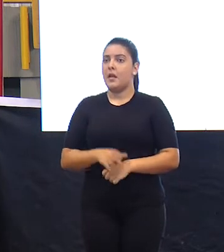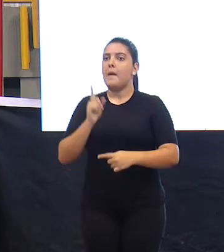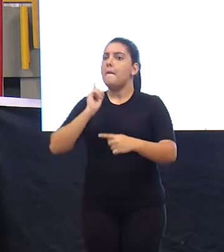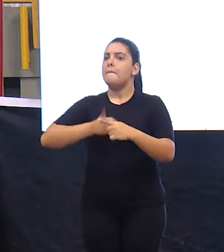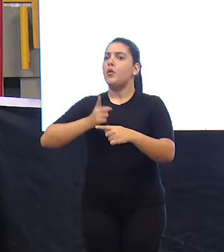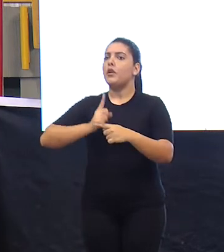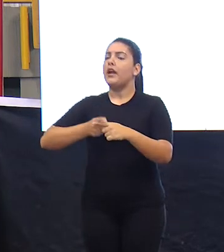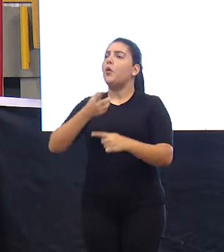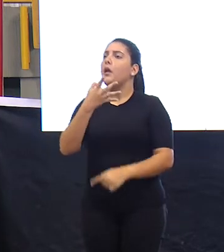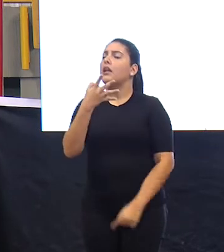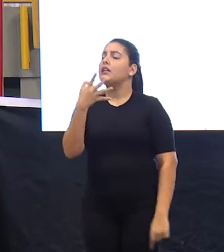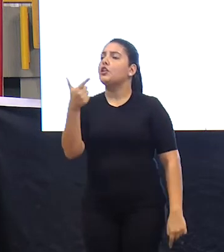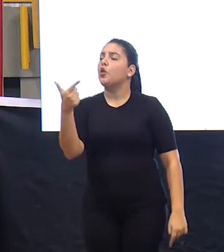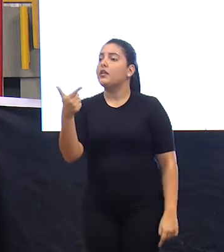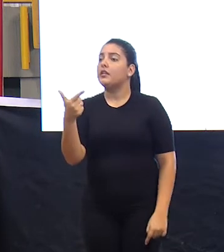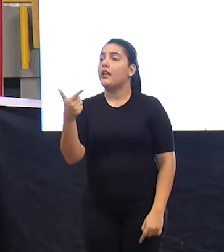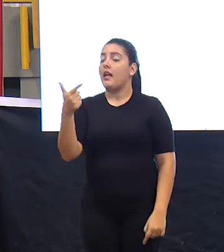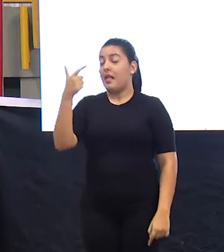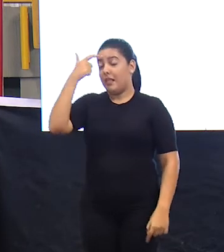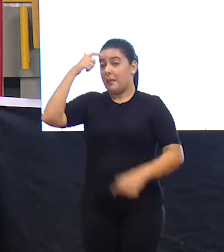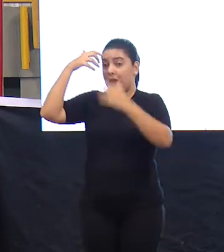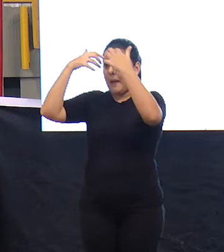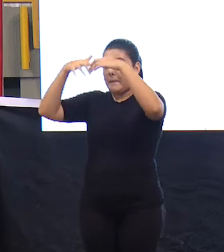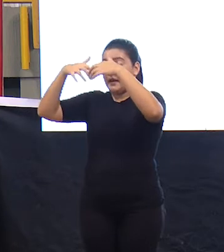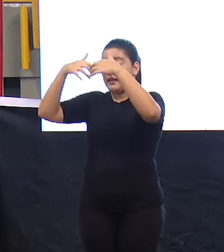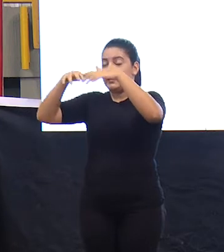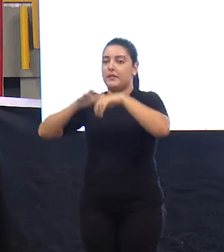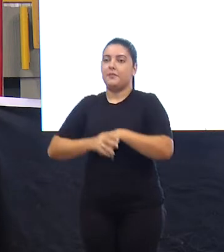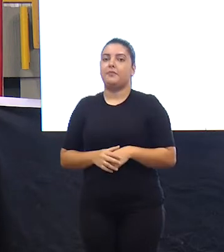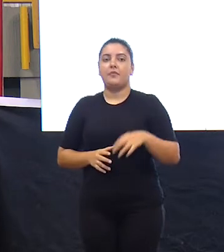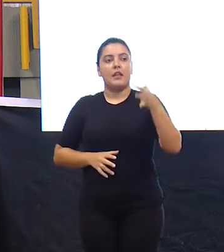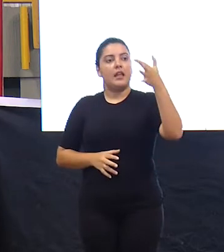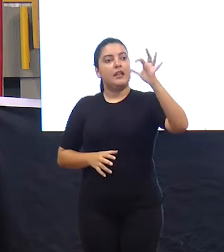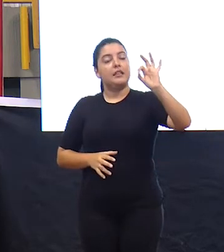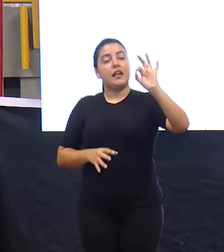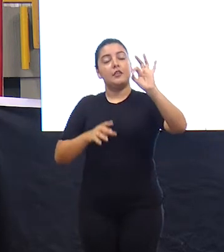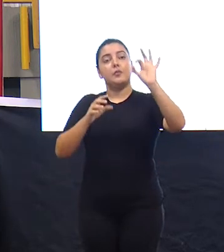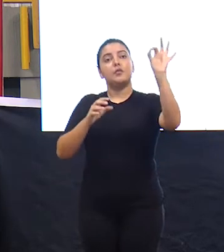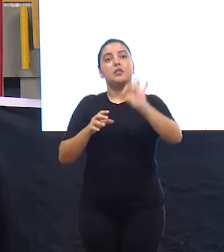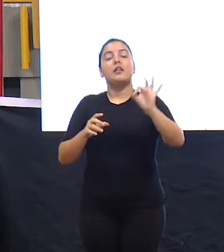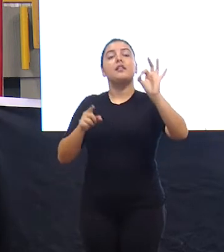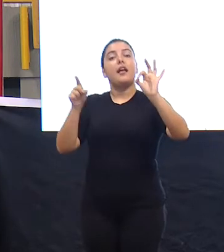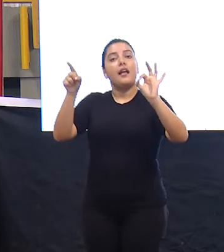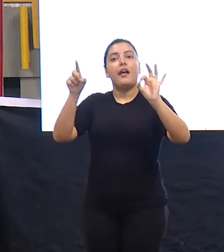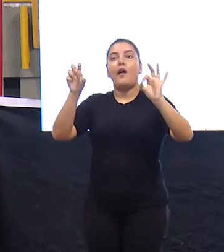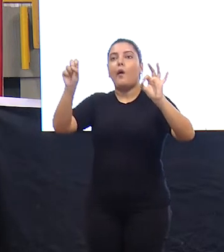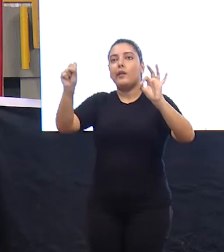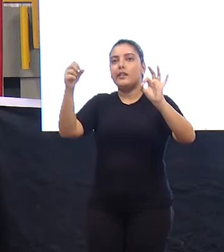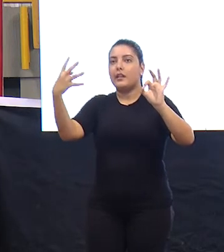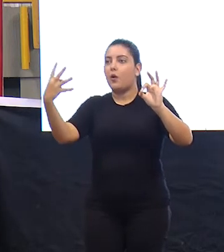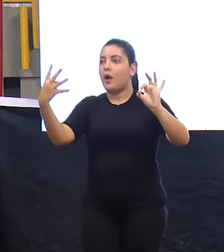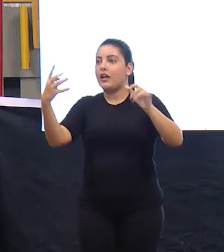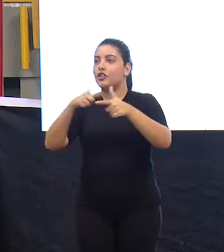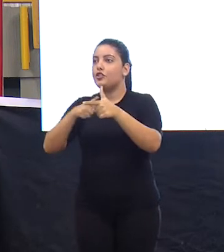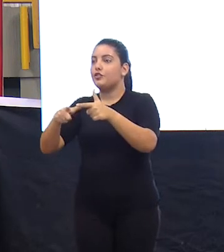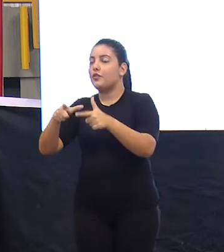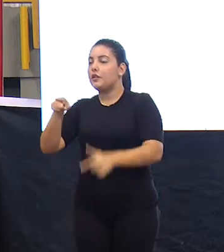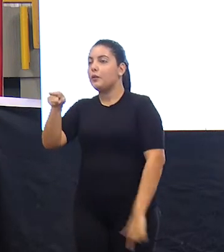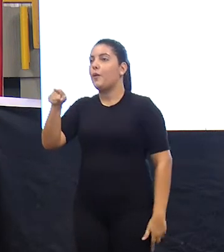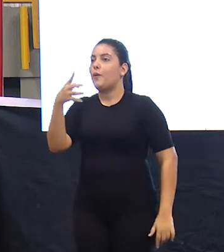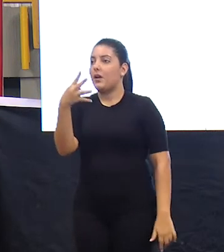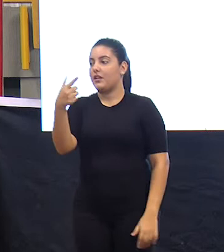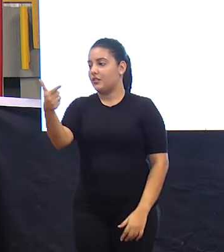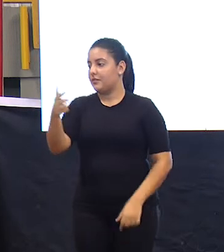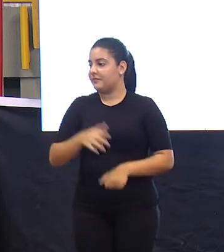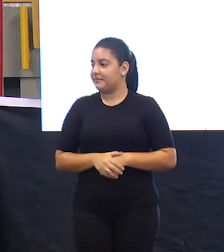que eu disse tão rápido? Porque na minha cabeça foi 10% de 840, 84. Metade de